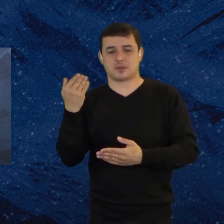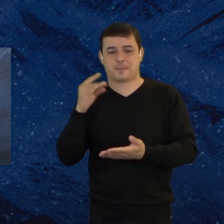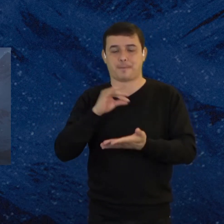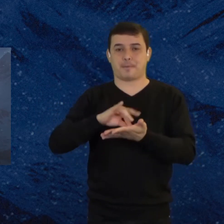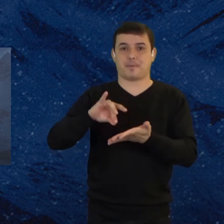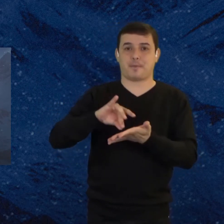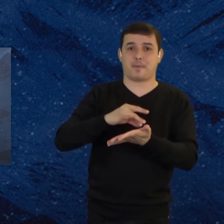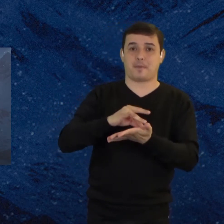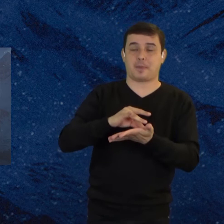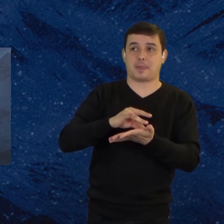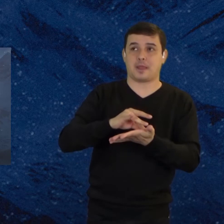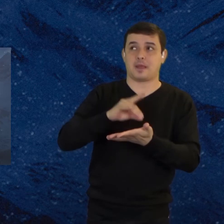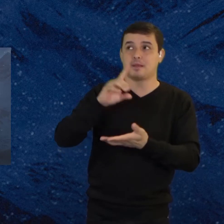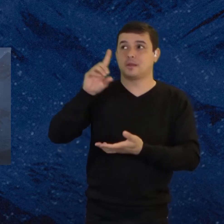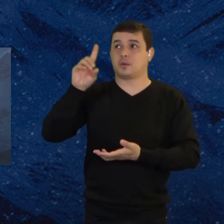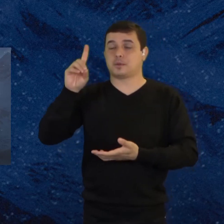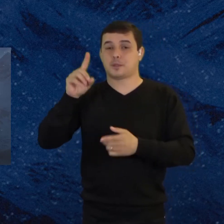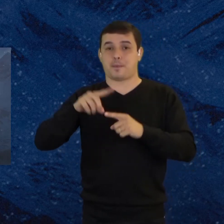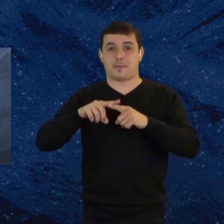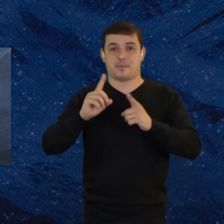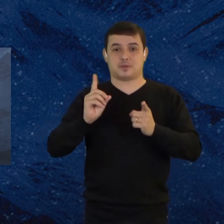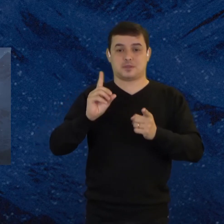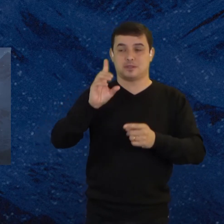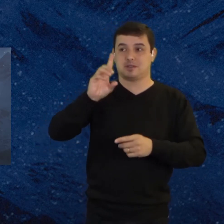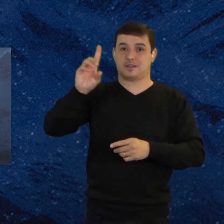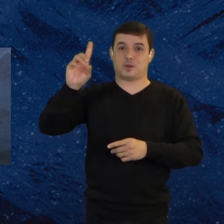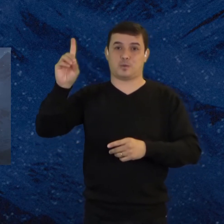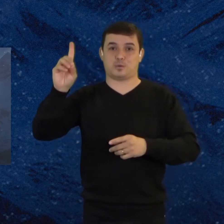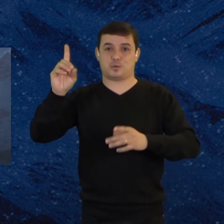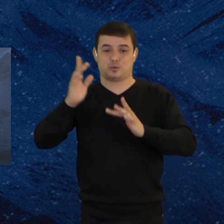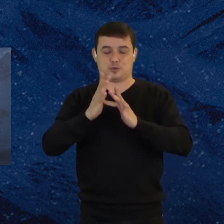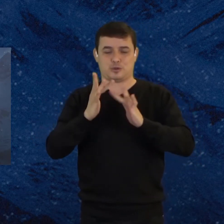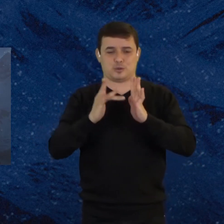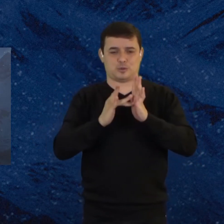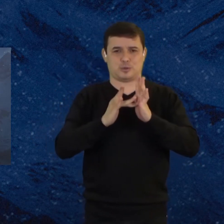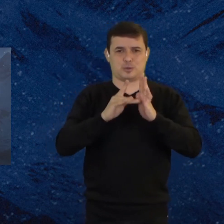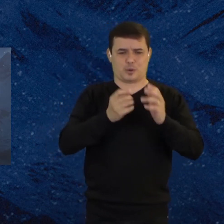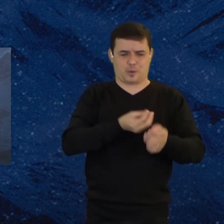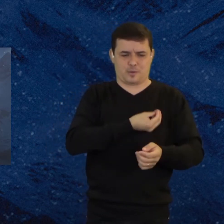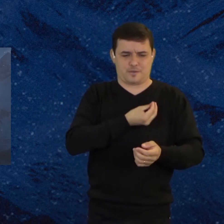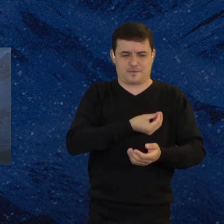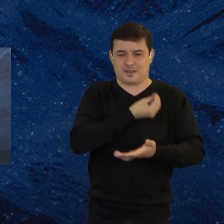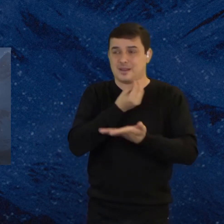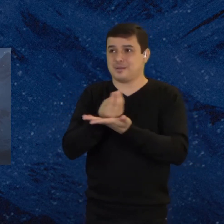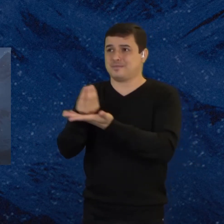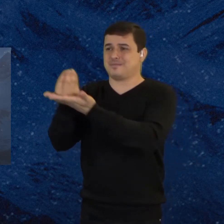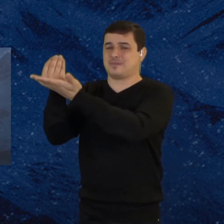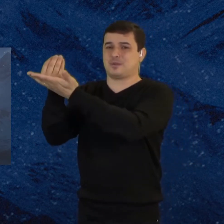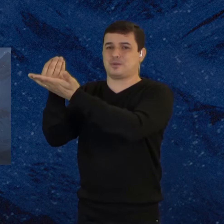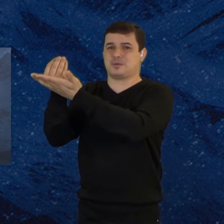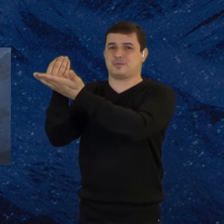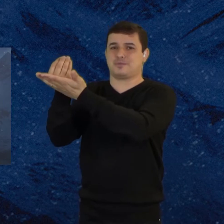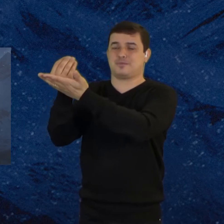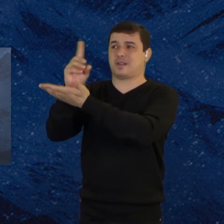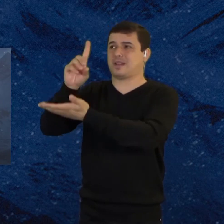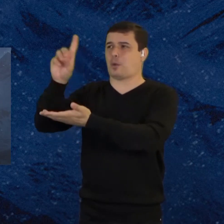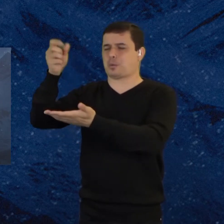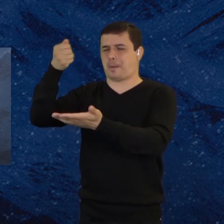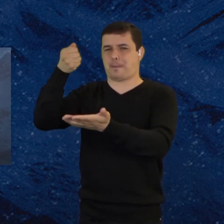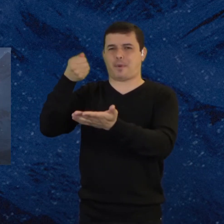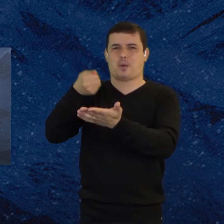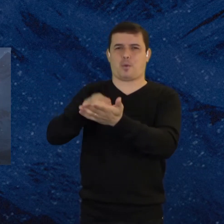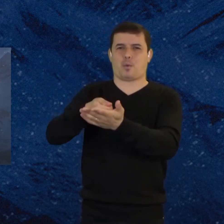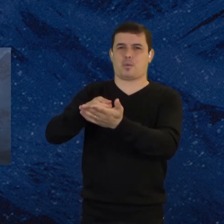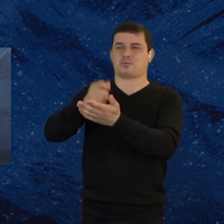mas ele morreu por nós. Ele deu a vida por nós. Nós tínhamos uma dívida com Deus. Ele pagou a nossa